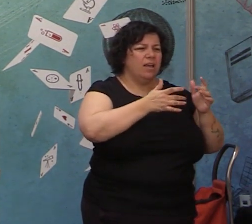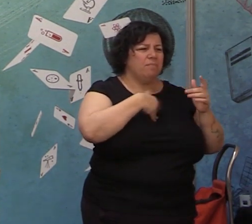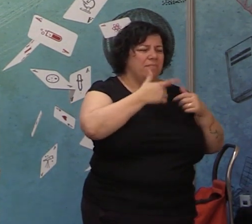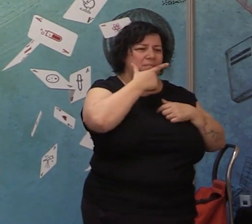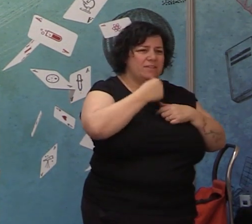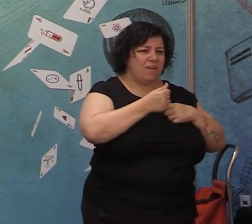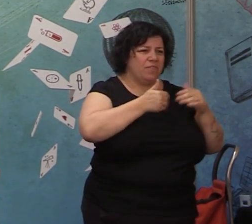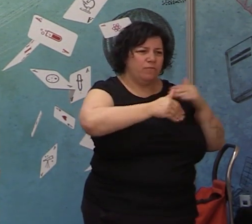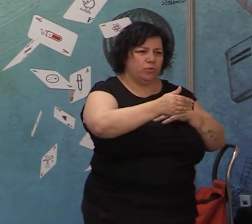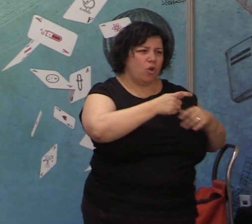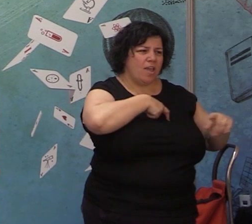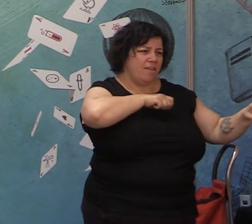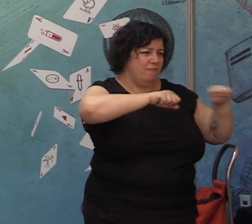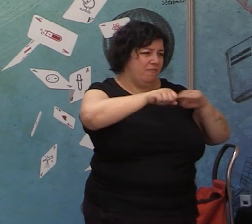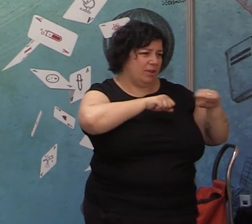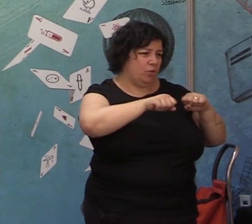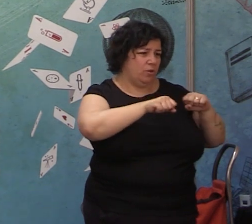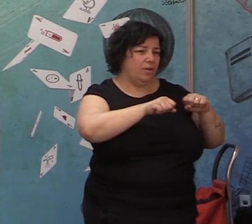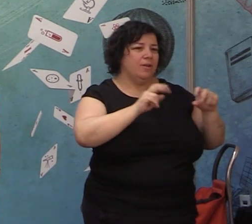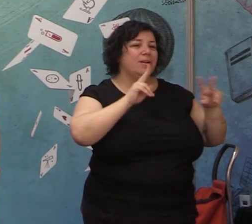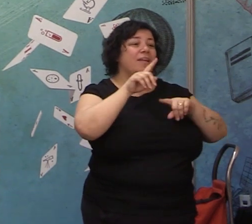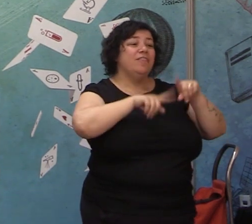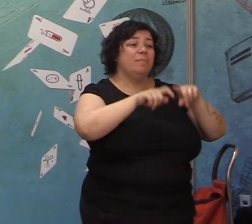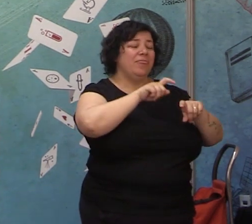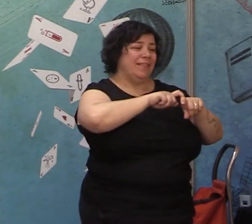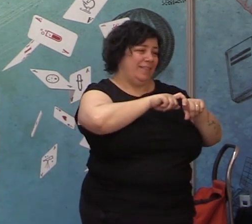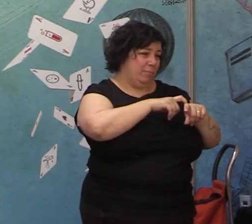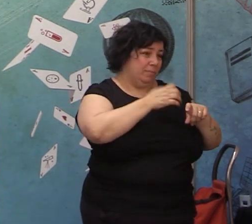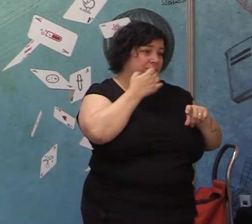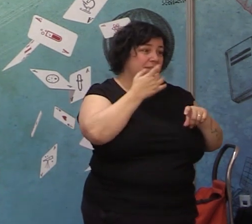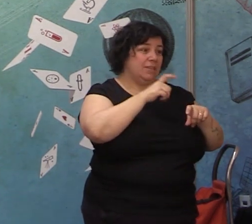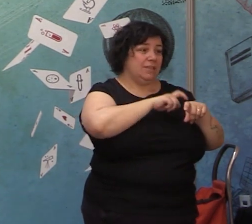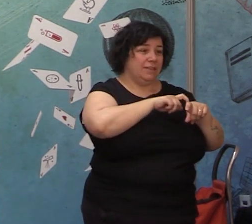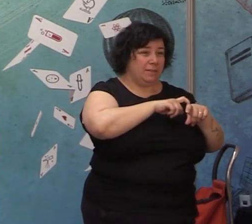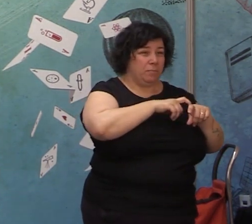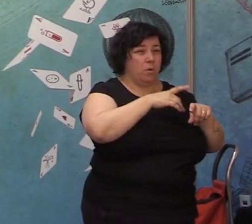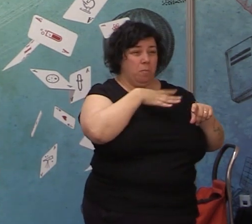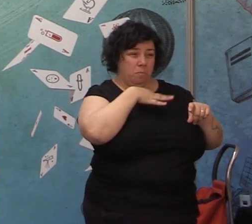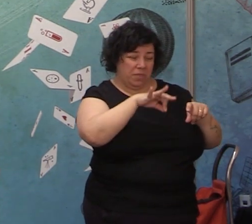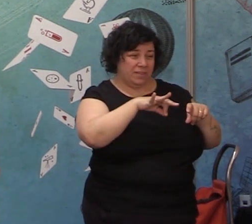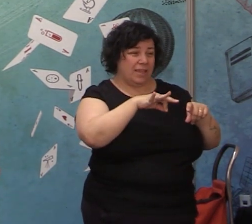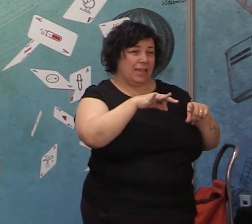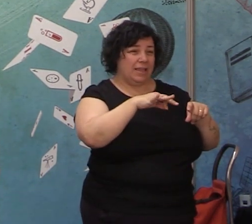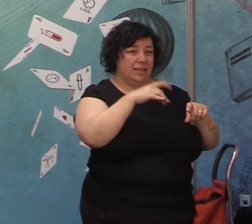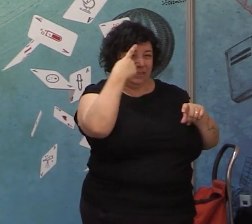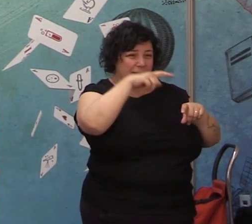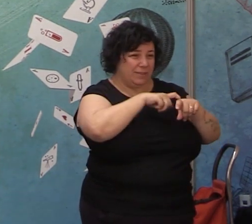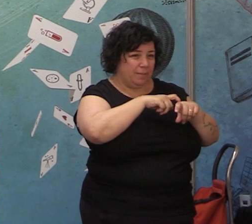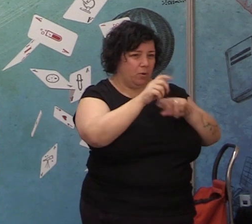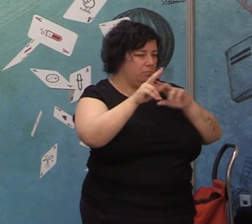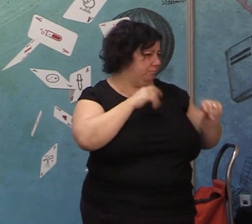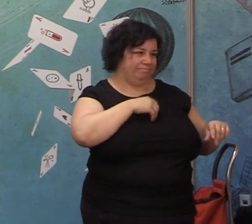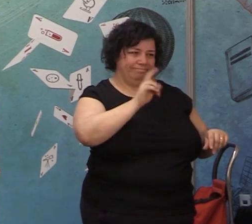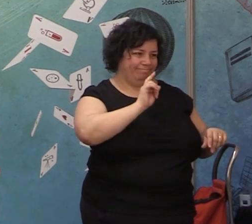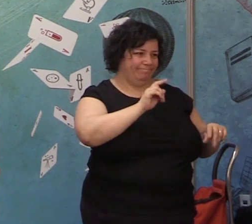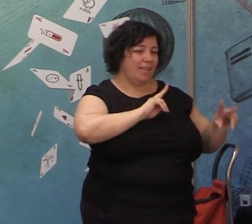facilidad para tener un infarto? Depende del tipo de arritmia. Si la que tiene, que yo creo que será, ¿sabe su tipo de arritmia?